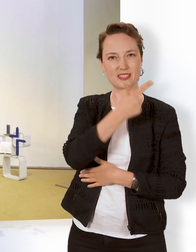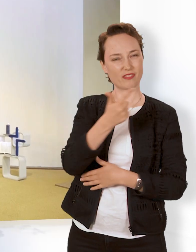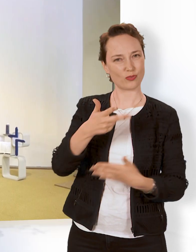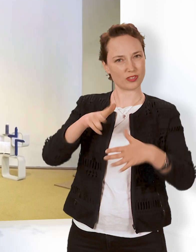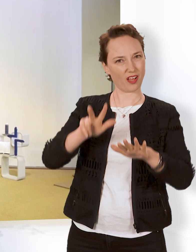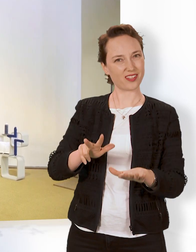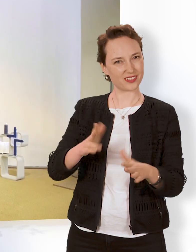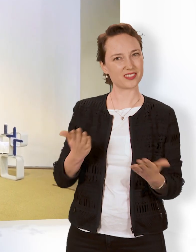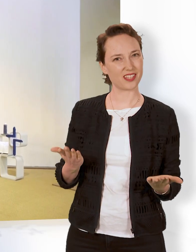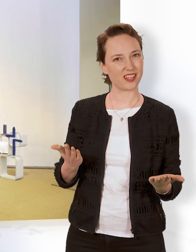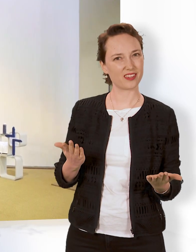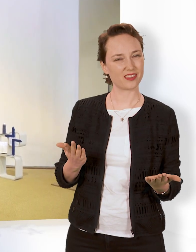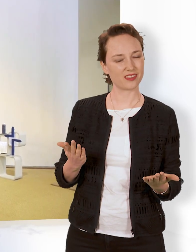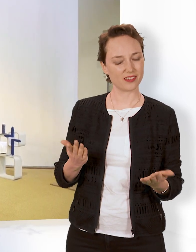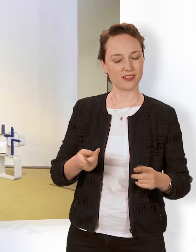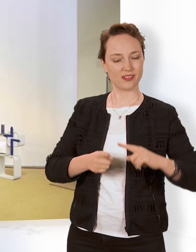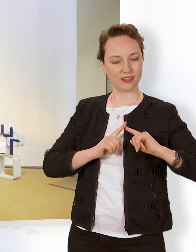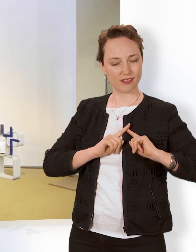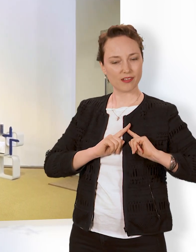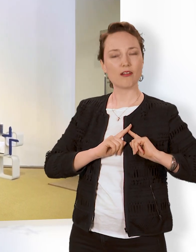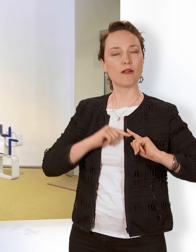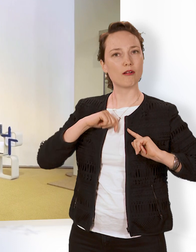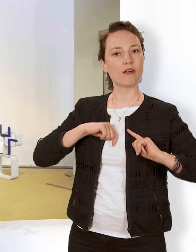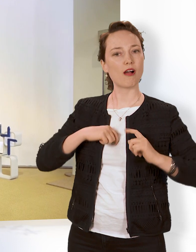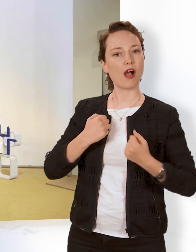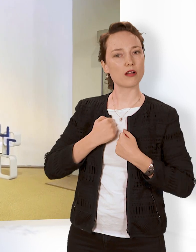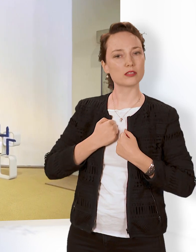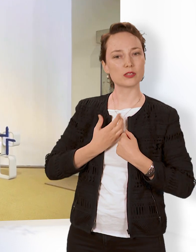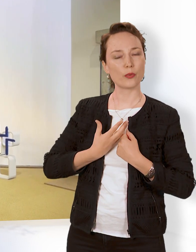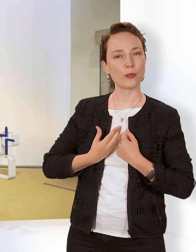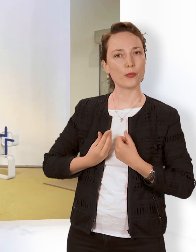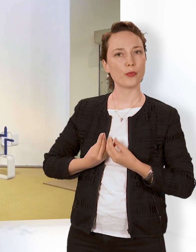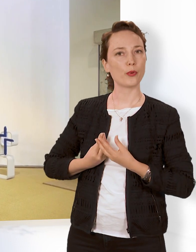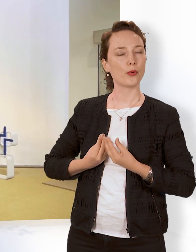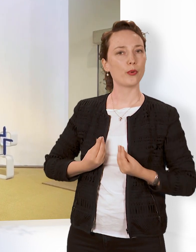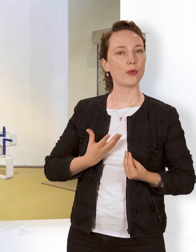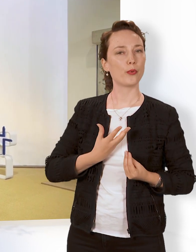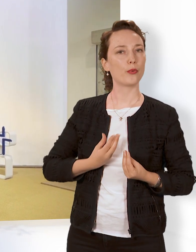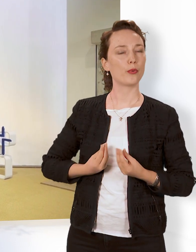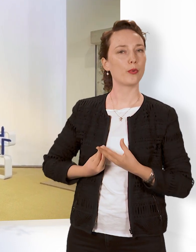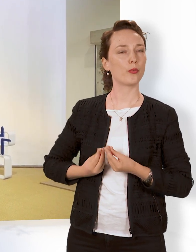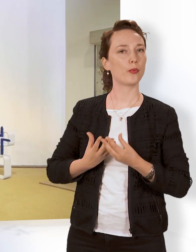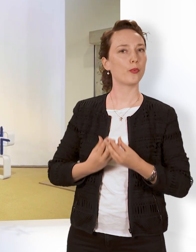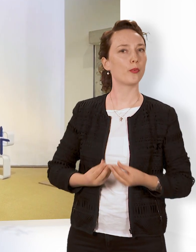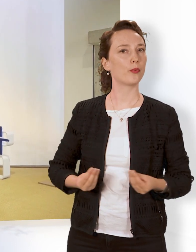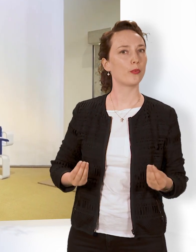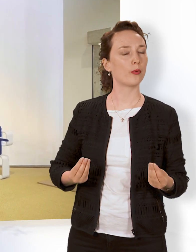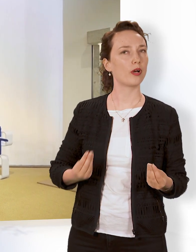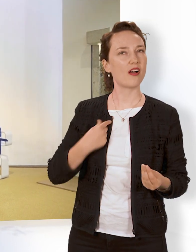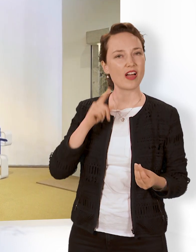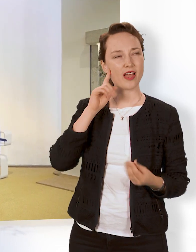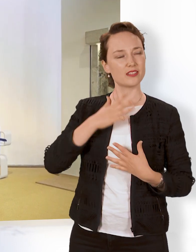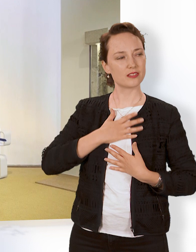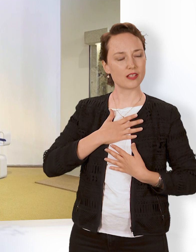2018, gingen mehr und mehr Ängste aus mir heraus, weil ich einfach weiß, hey, ich bin gut so, wie ich bin. Ich